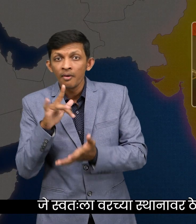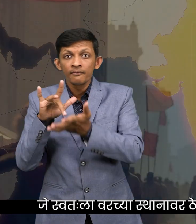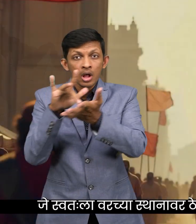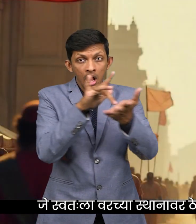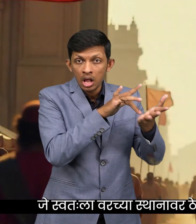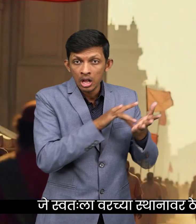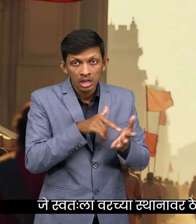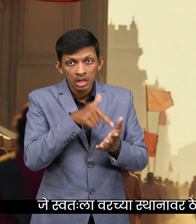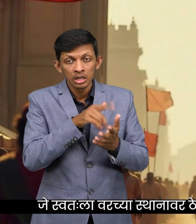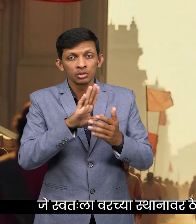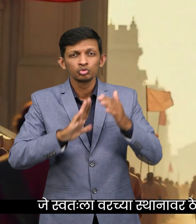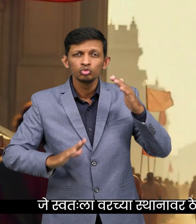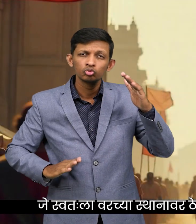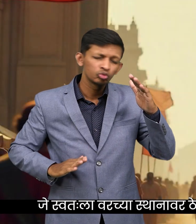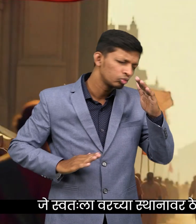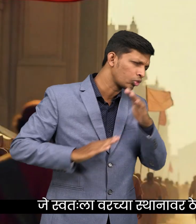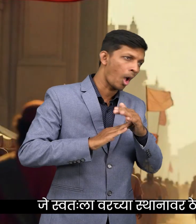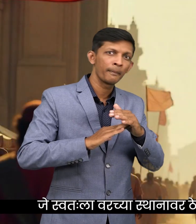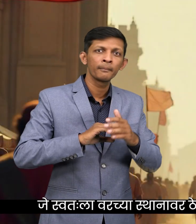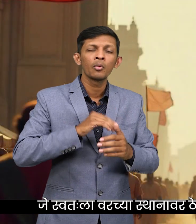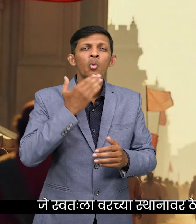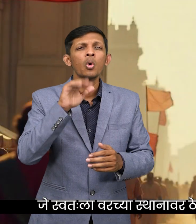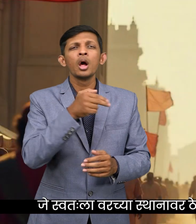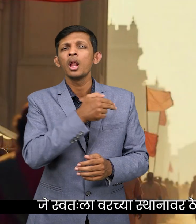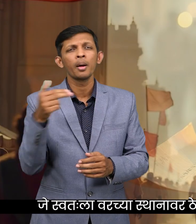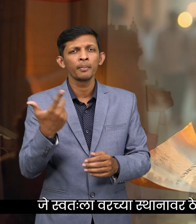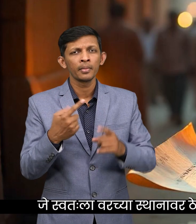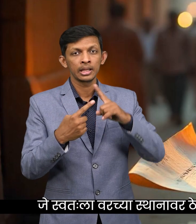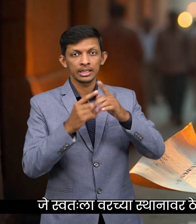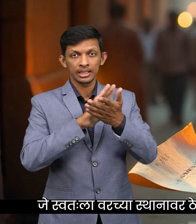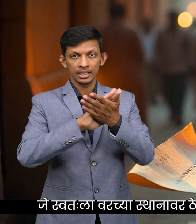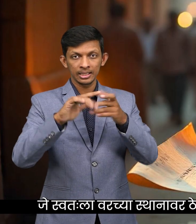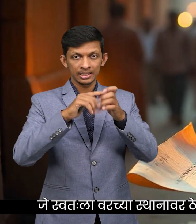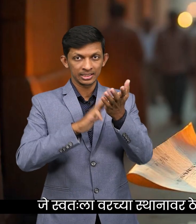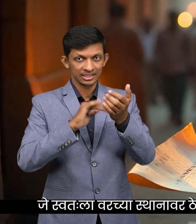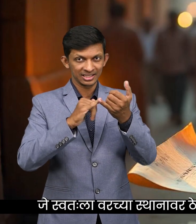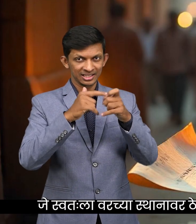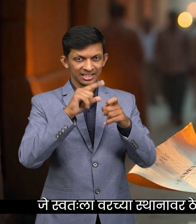जे स्वतःला वरच्या स्थानावर ठेवत असत ते स्वतःला उच्च जातीचे म्हणत असत